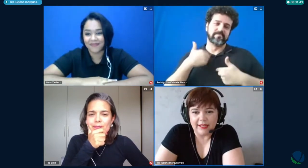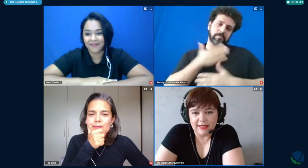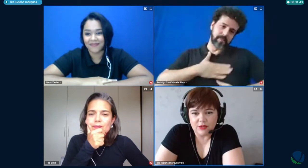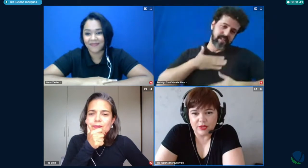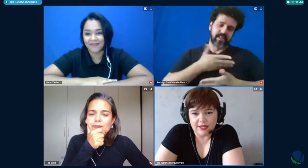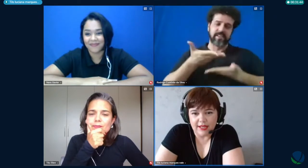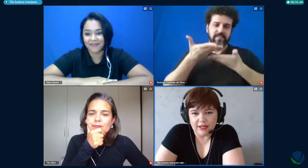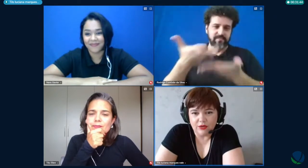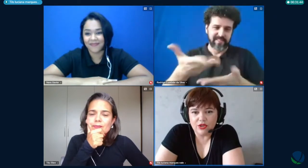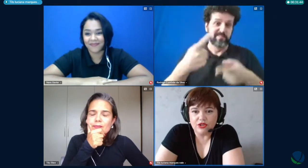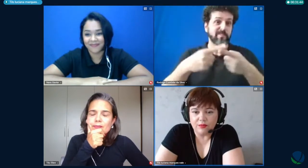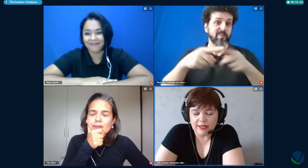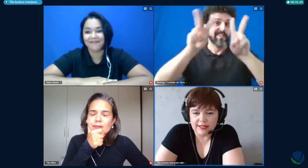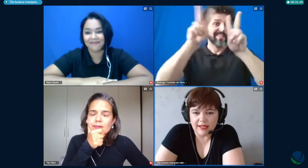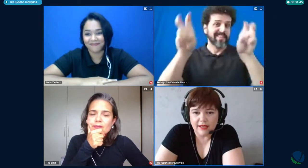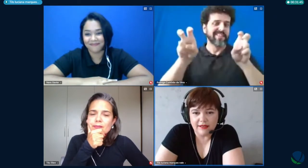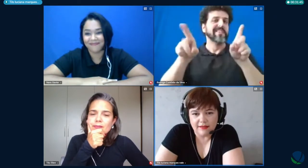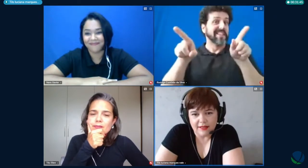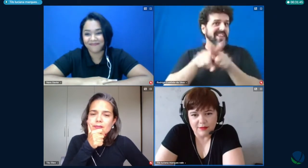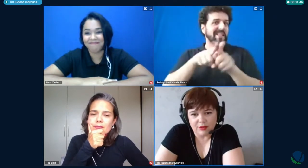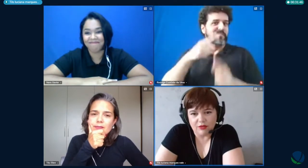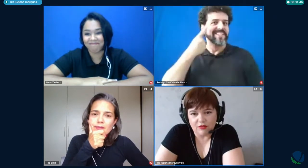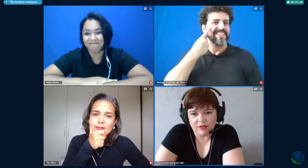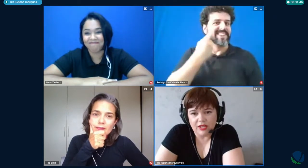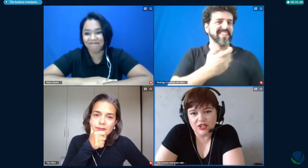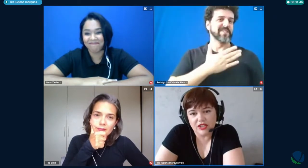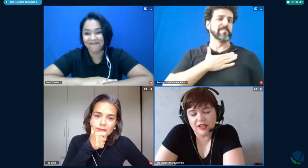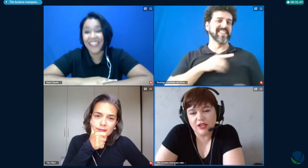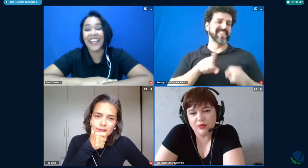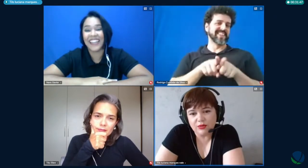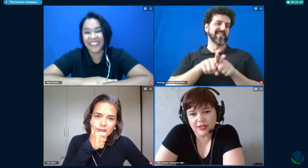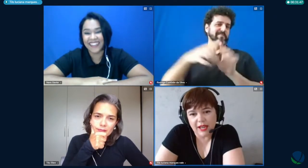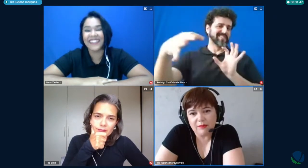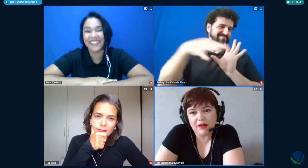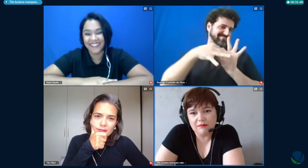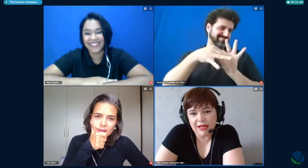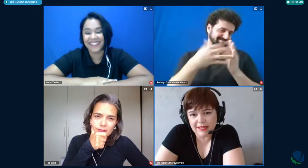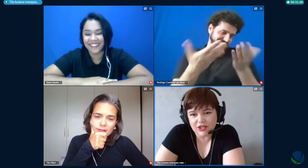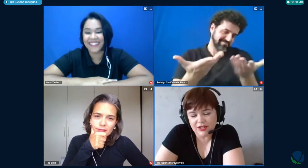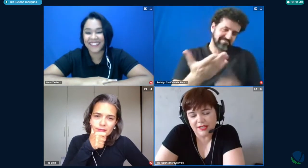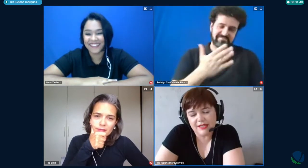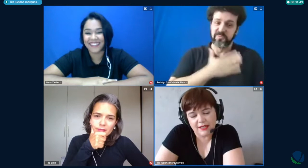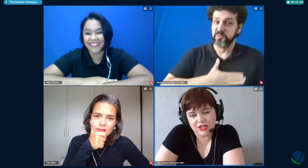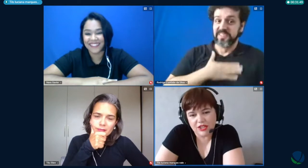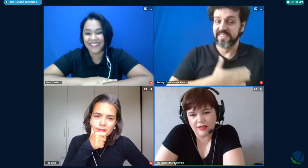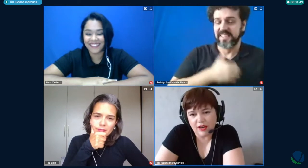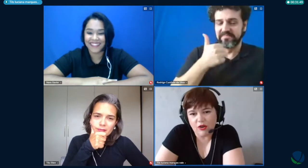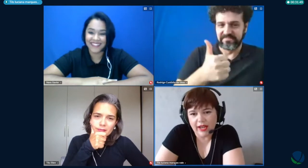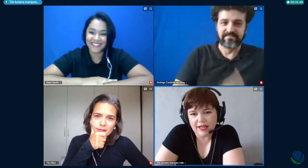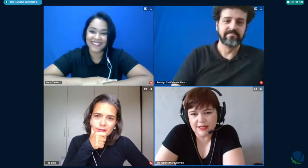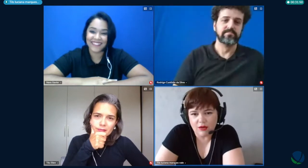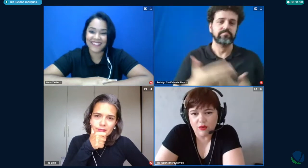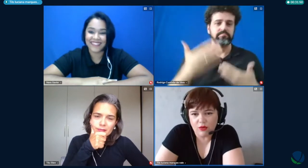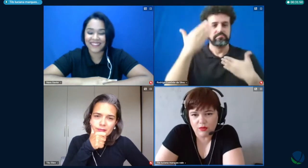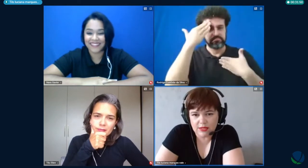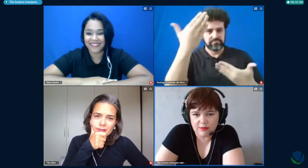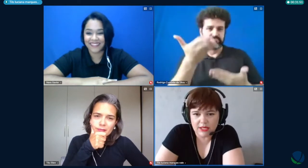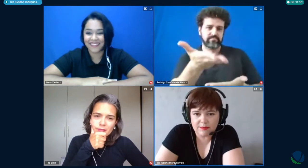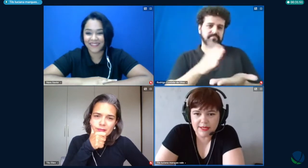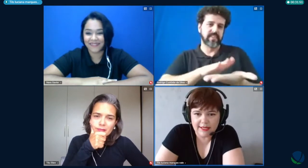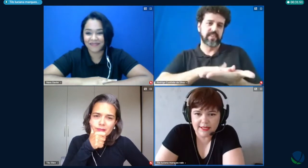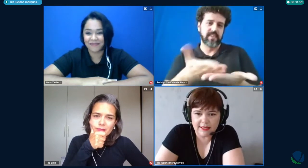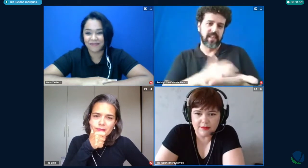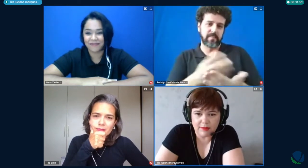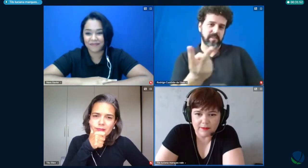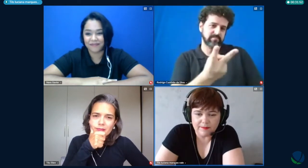Então, agradeço por estar aqui hoje, é um prazer pelo convite e o tema bastante interessante que tem correlação com as